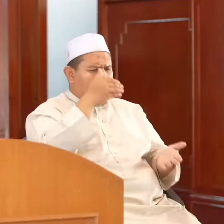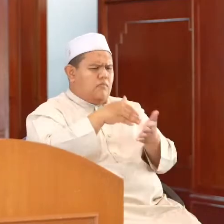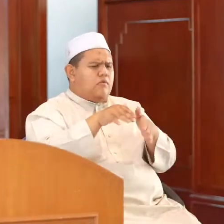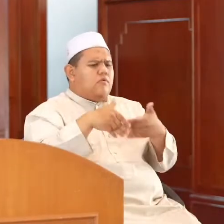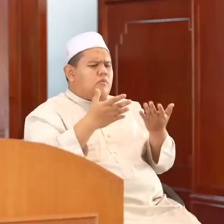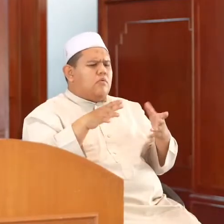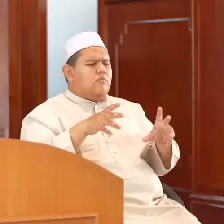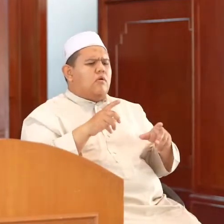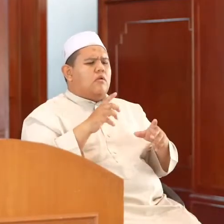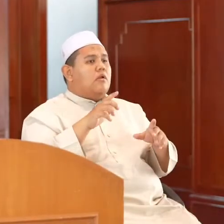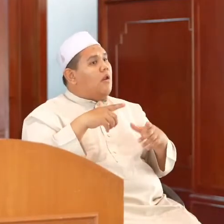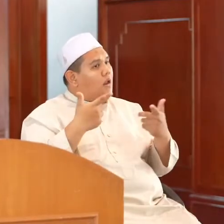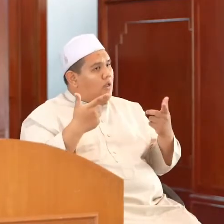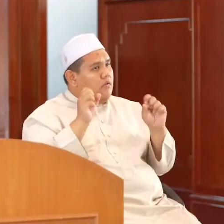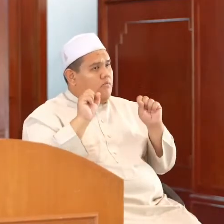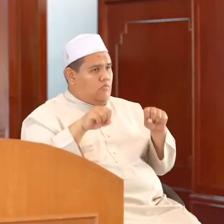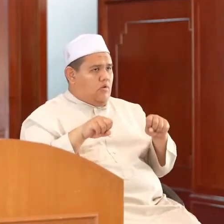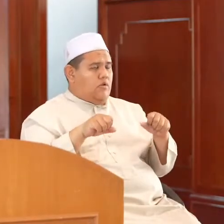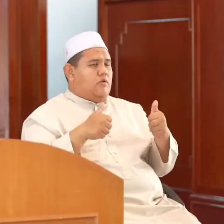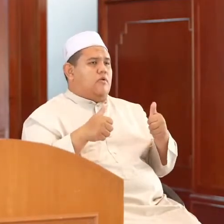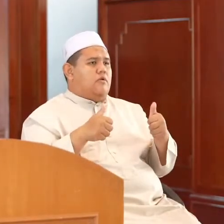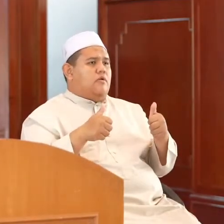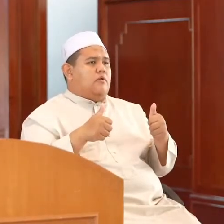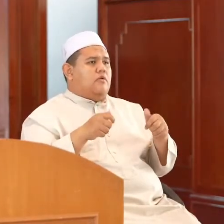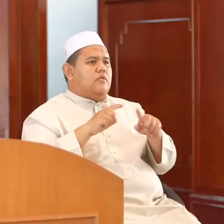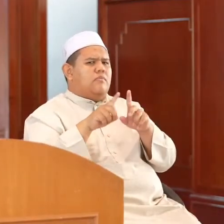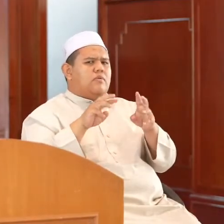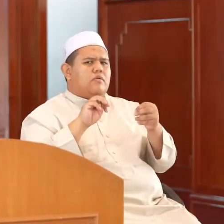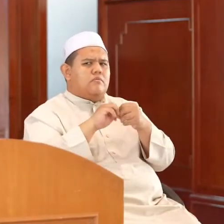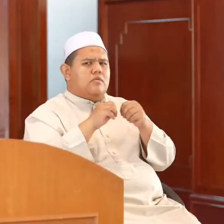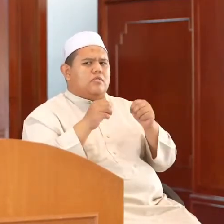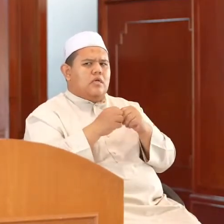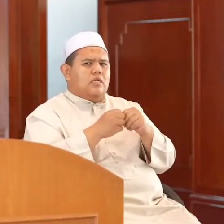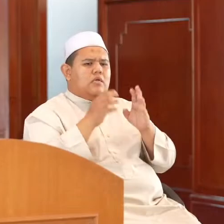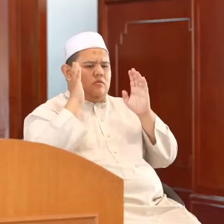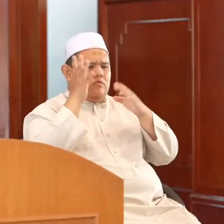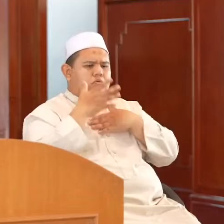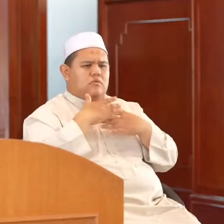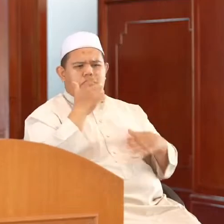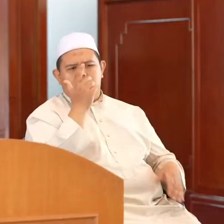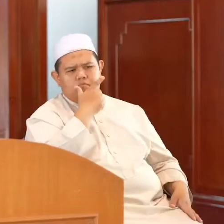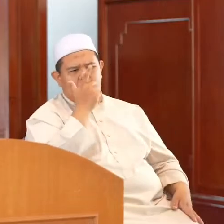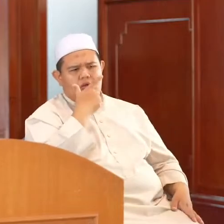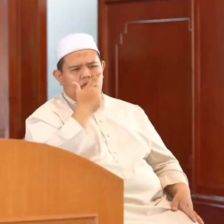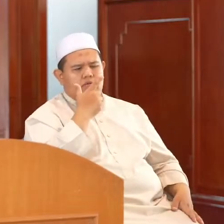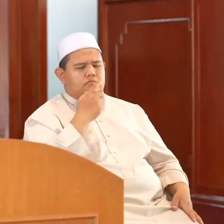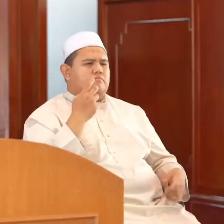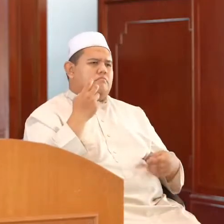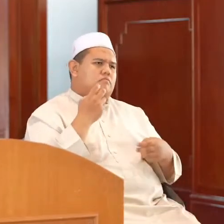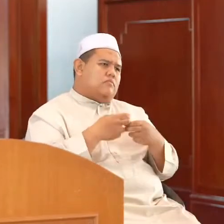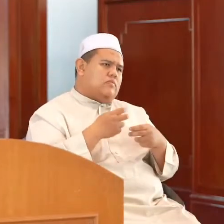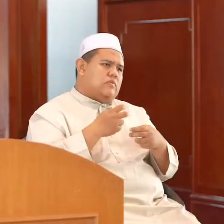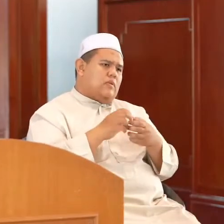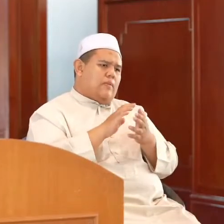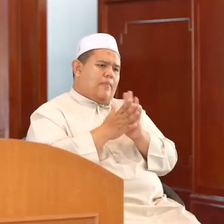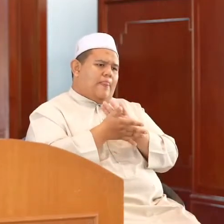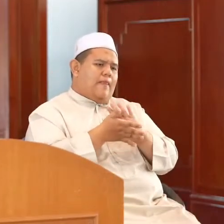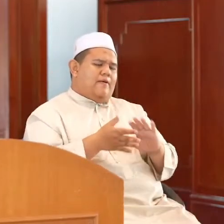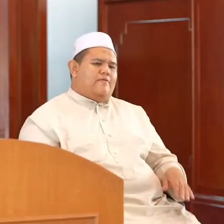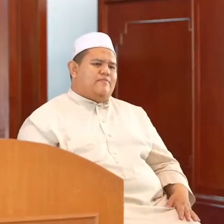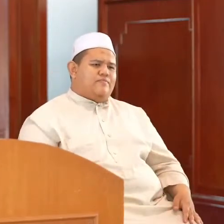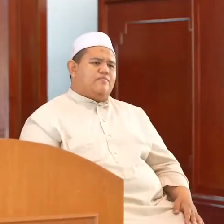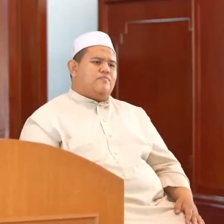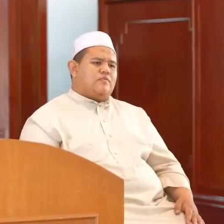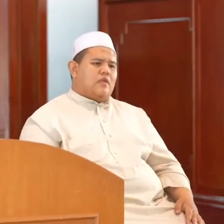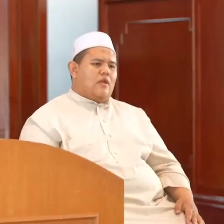Kalau lain okey, tapi masalah mayang aku tak nak. Hai, payah. Tok guru ni marilah, Allah